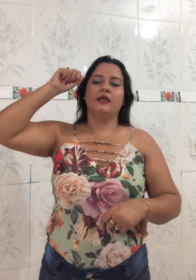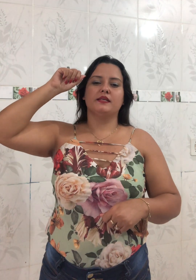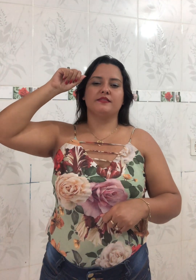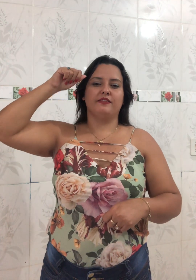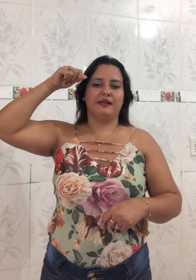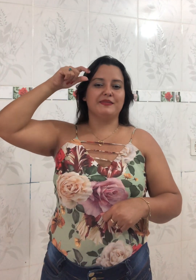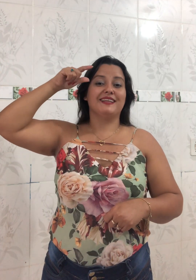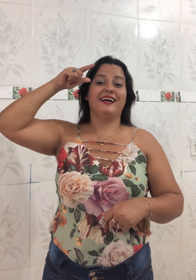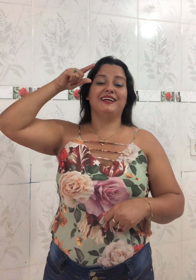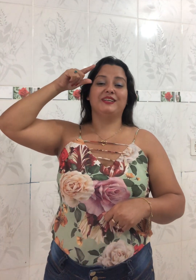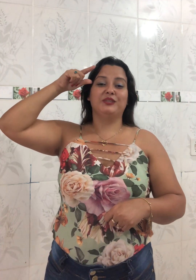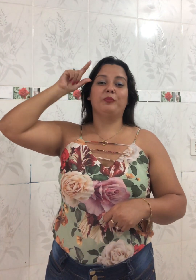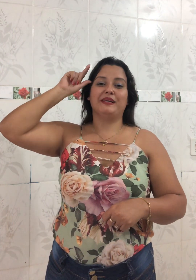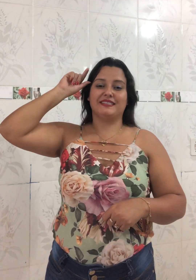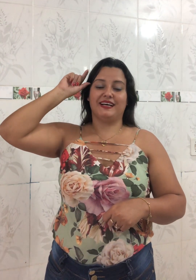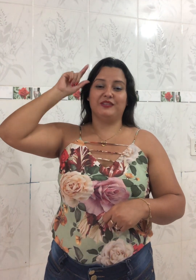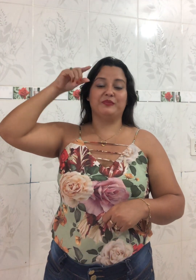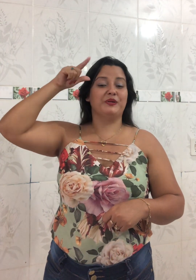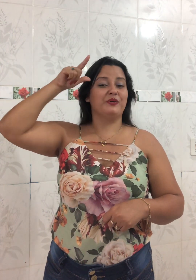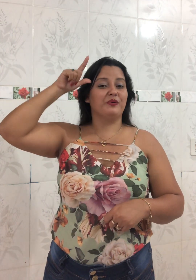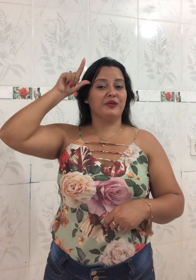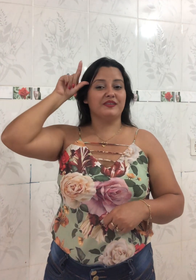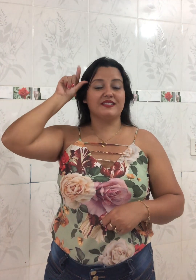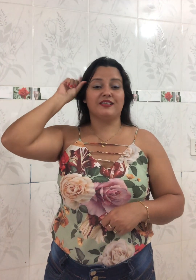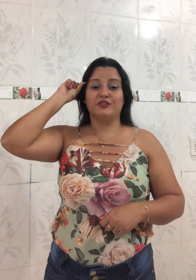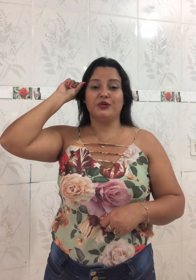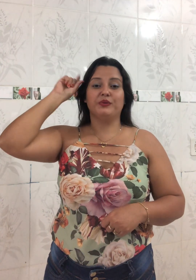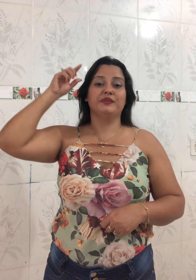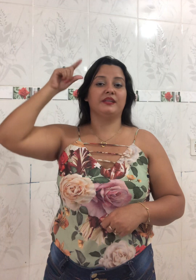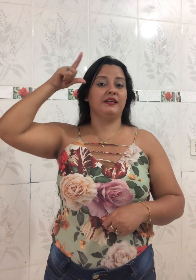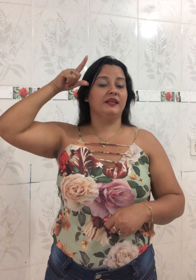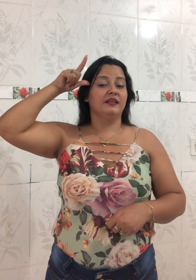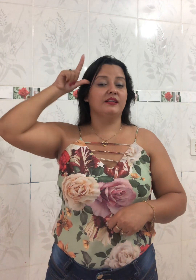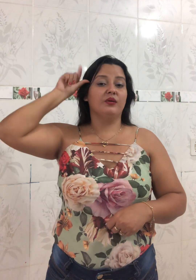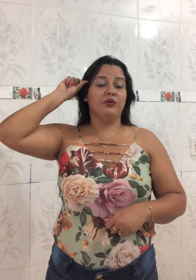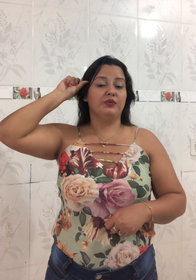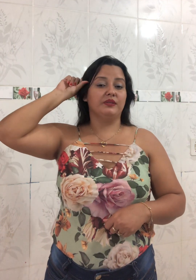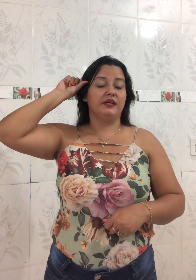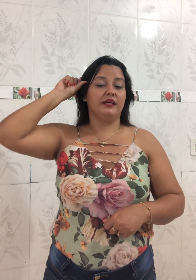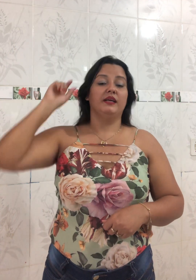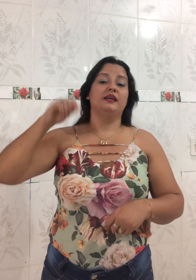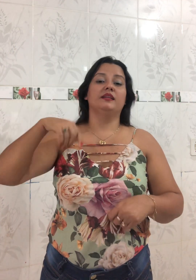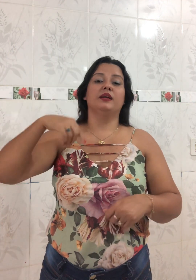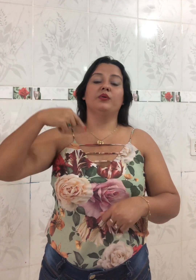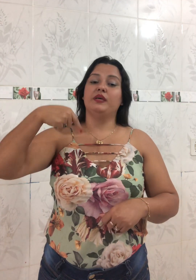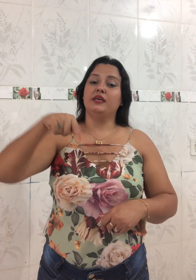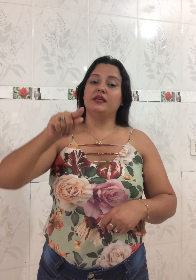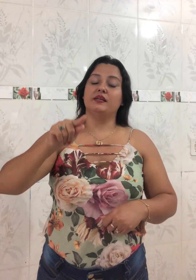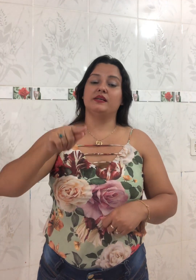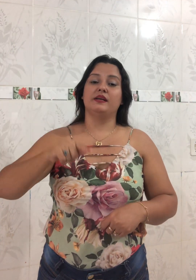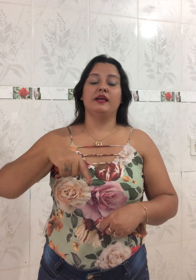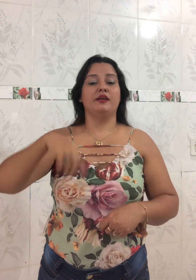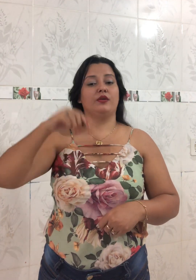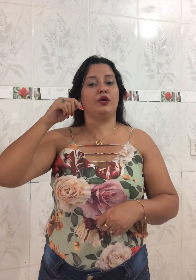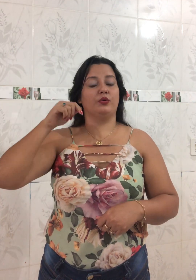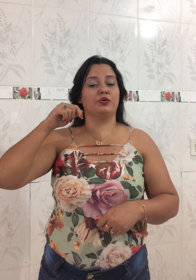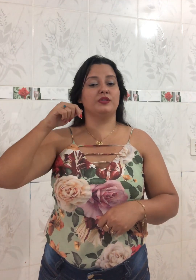esse verbo está no passado? Porque eu coloquei o sinal de ontem. Então, ontem. Então, ir, eu estou